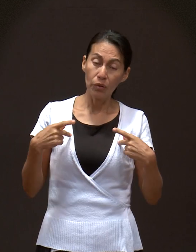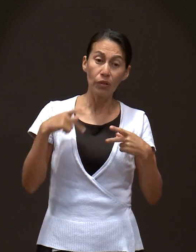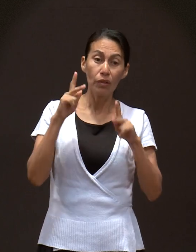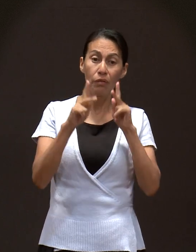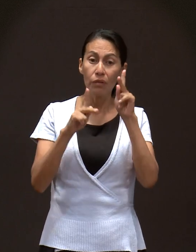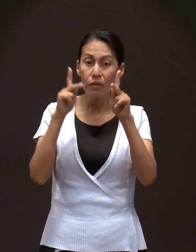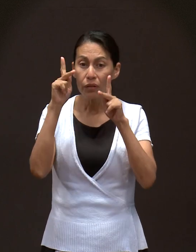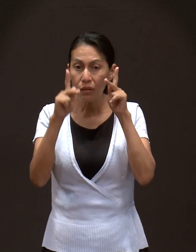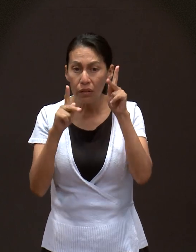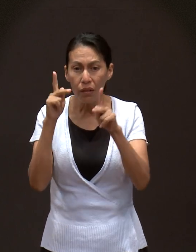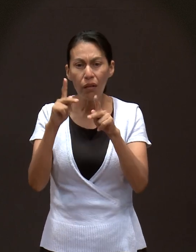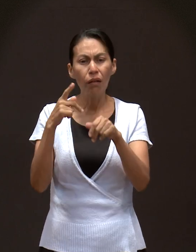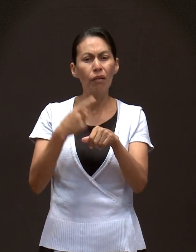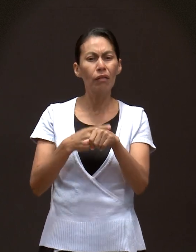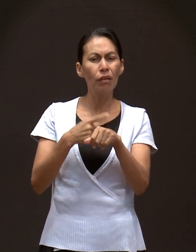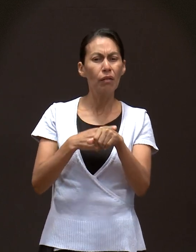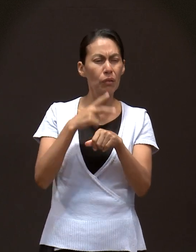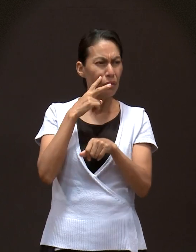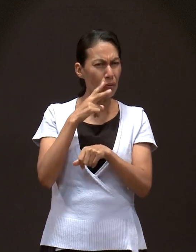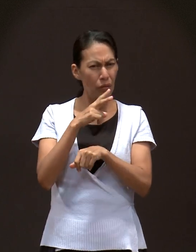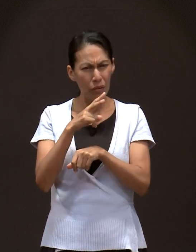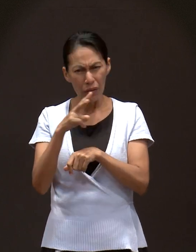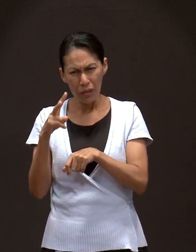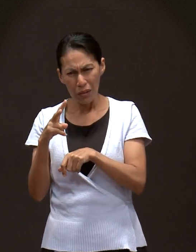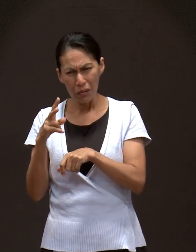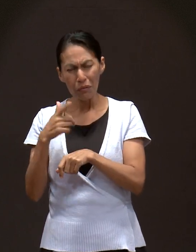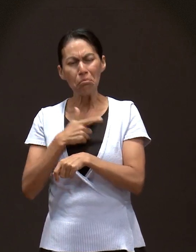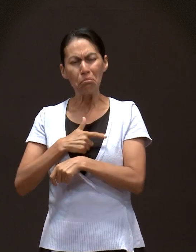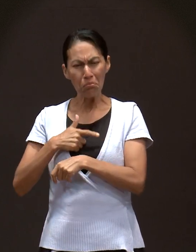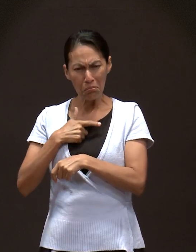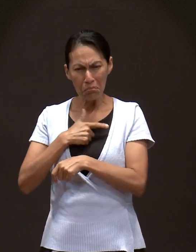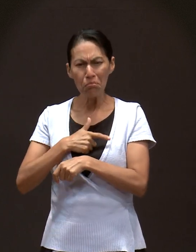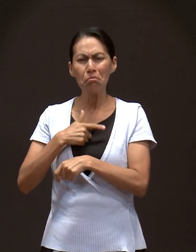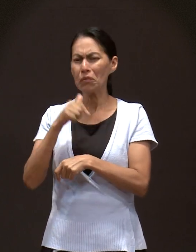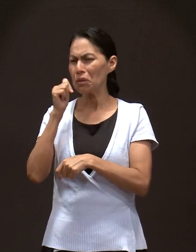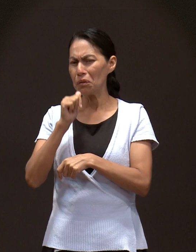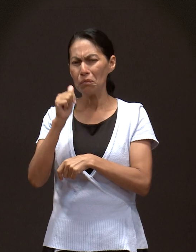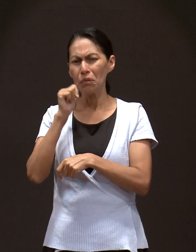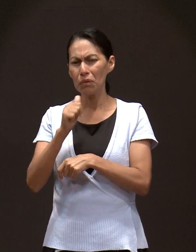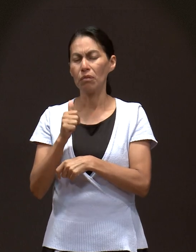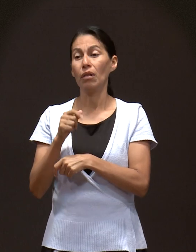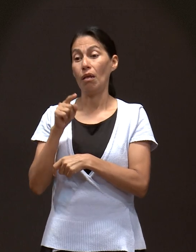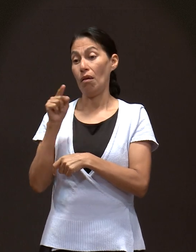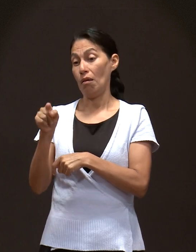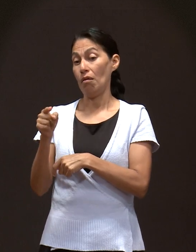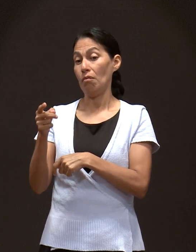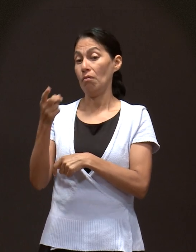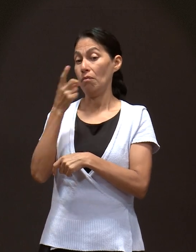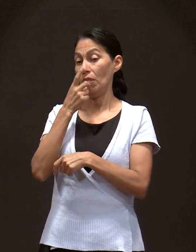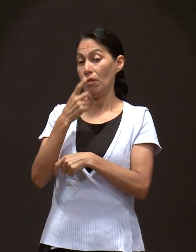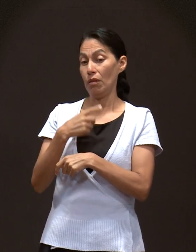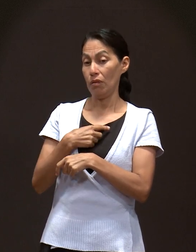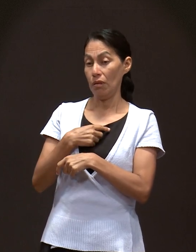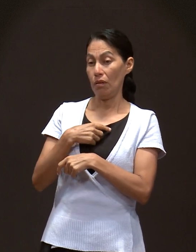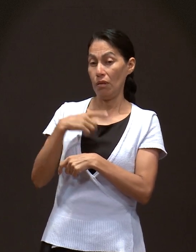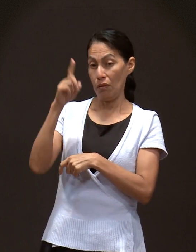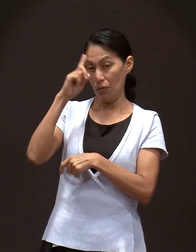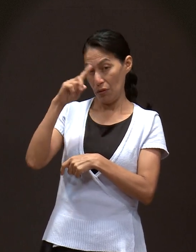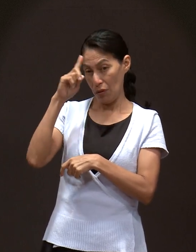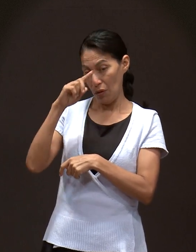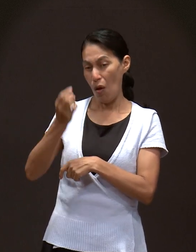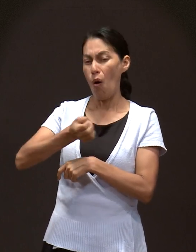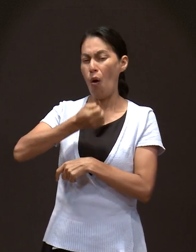visitación, a enfermos. Entonces, siempre me gustó ver ese servicio que tenían. Entonces, siempre me inculcaron hora porque